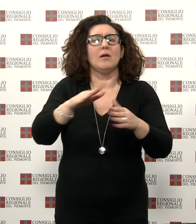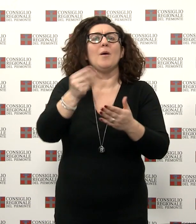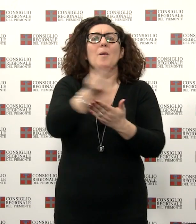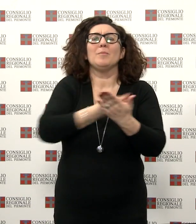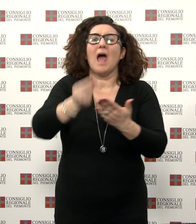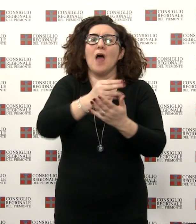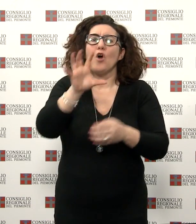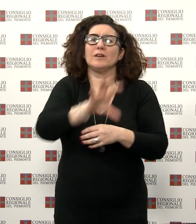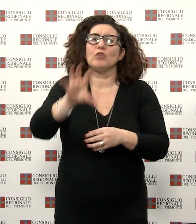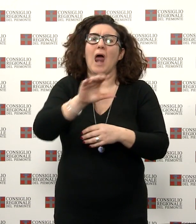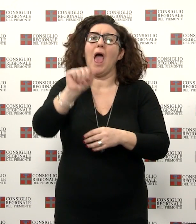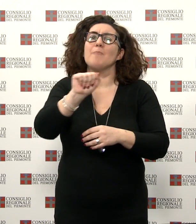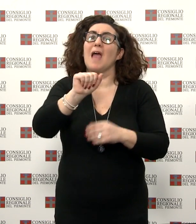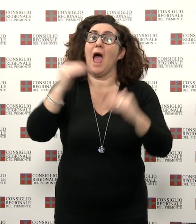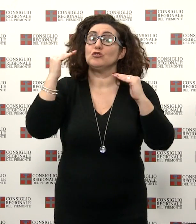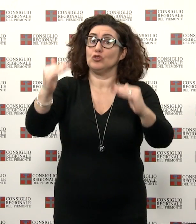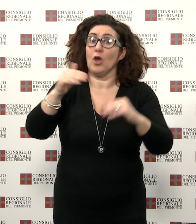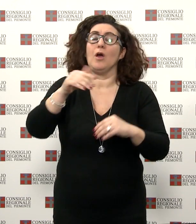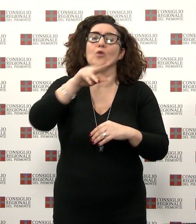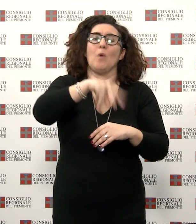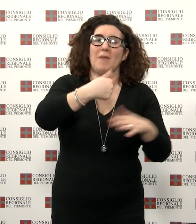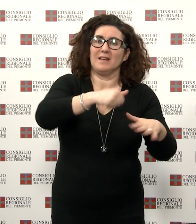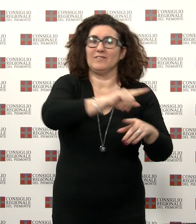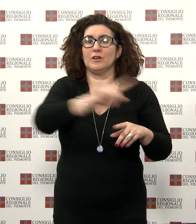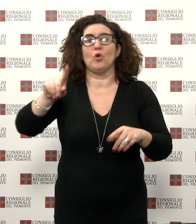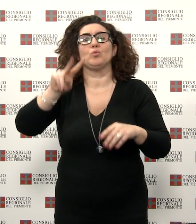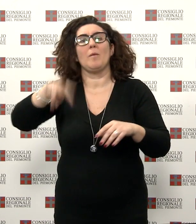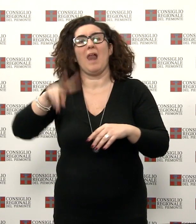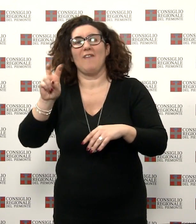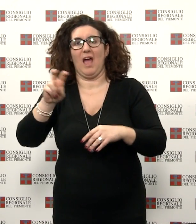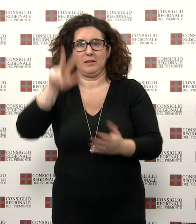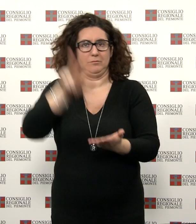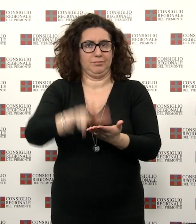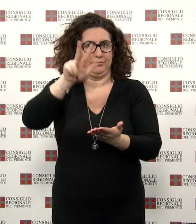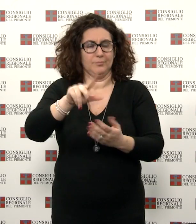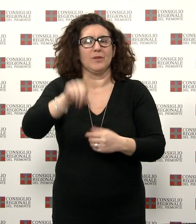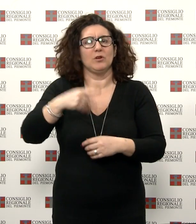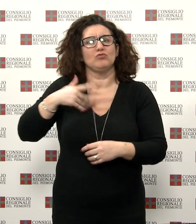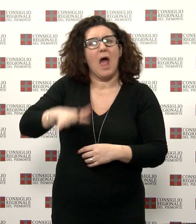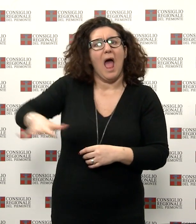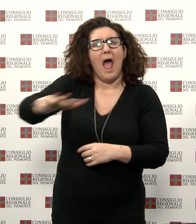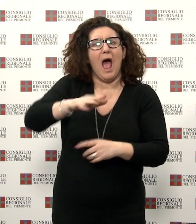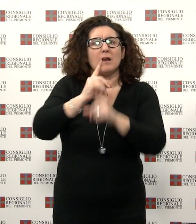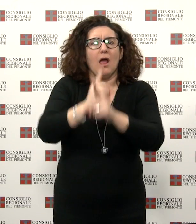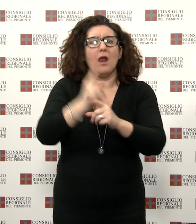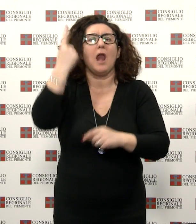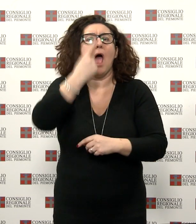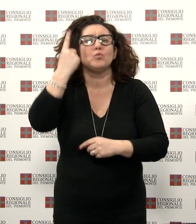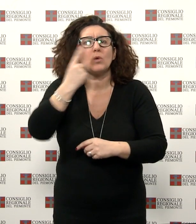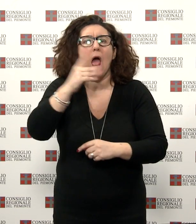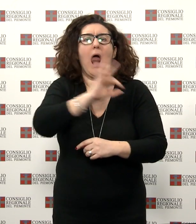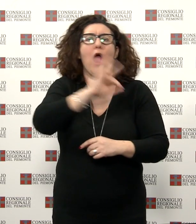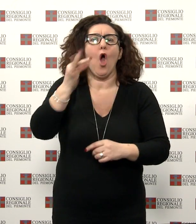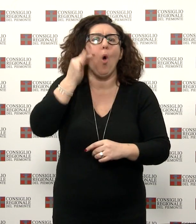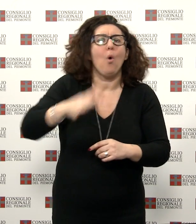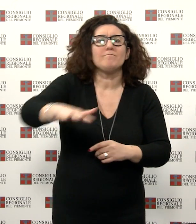amianto per gli anni 2016 2020 stabilisce le aree di intervento riguardanti amianto di origin antropiche naturale contiene